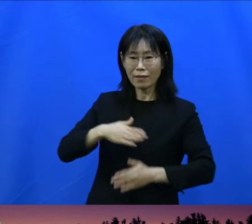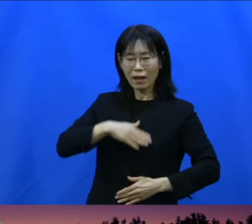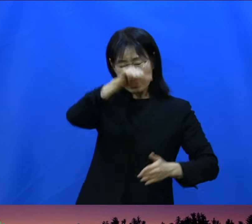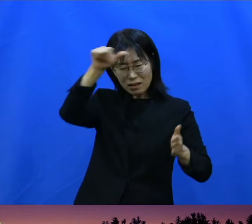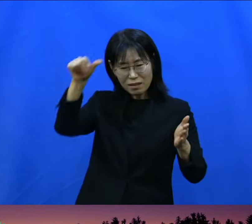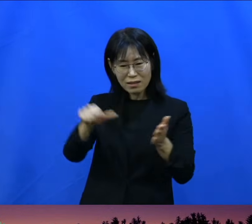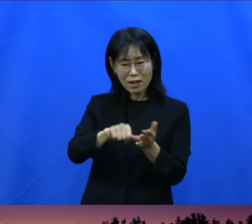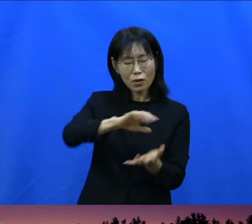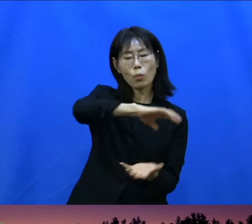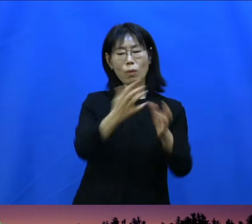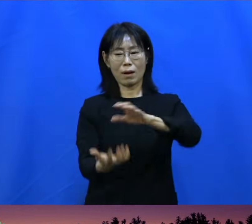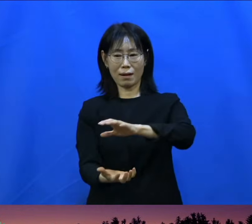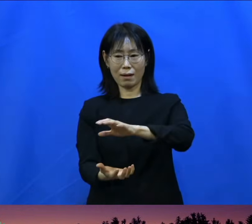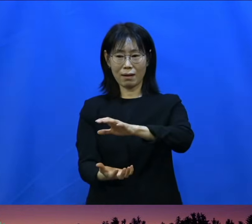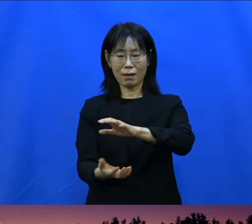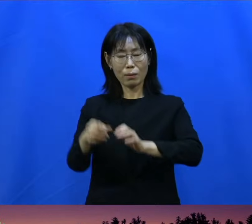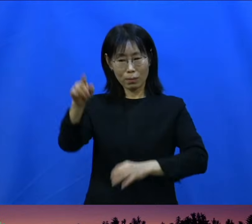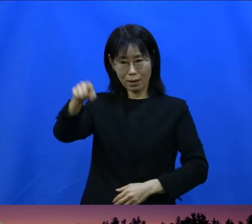그러면요, 뒤집어져요.